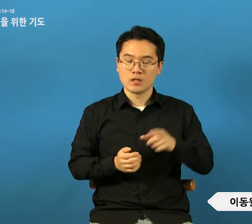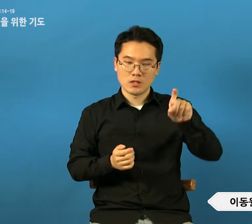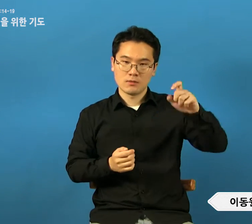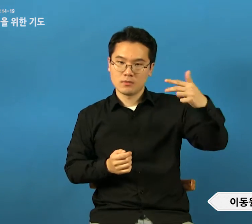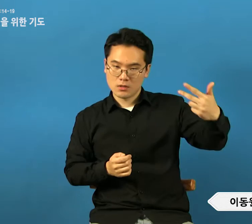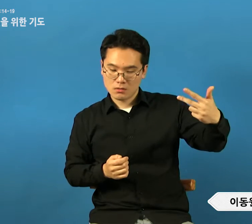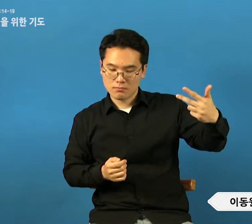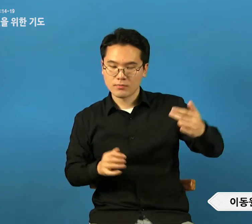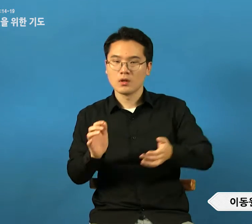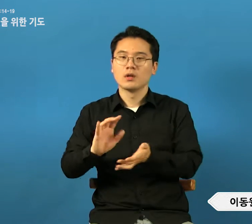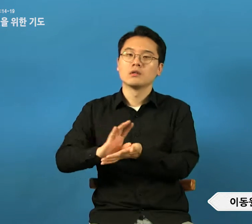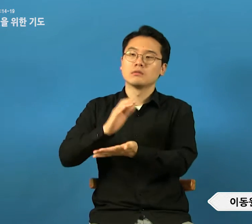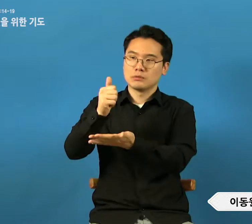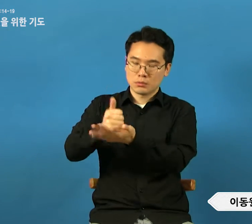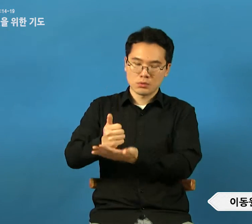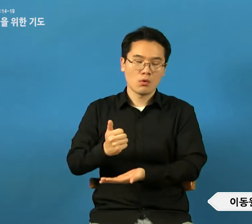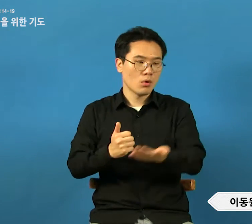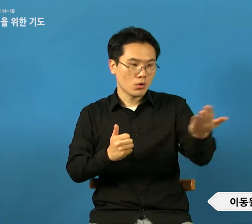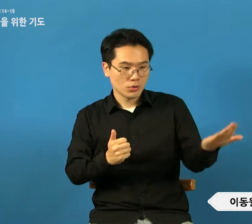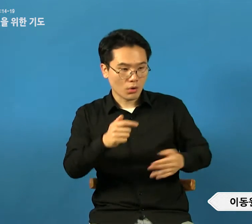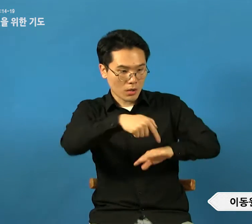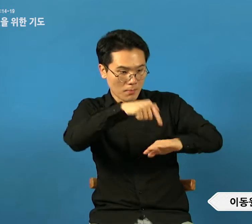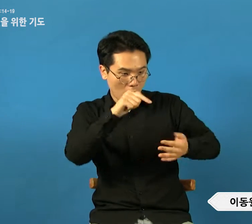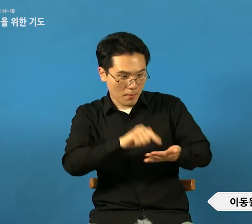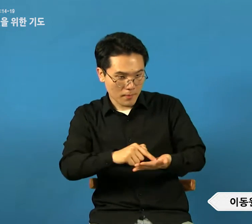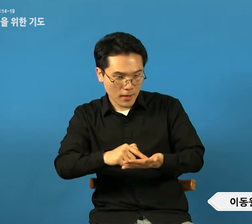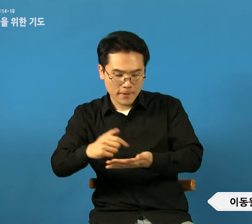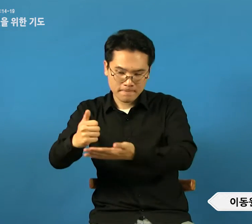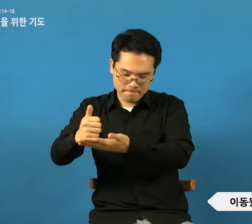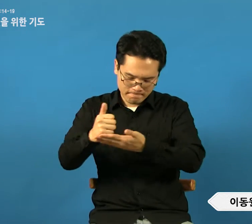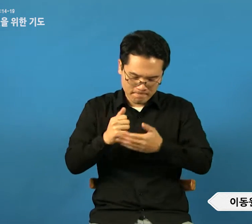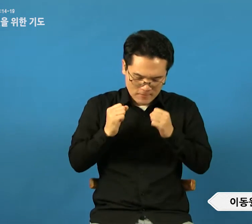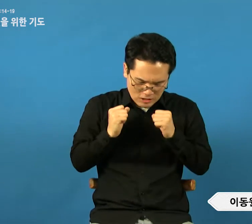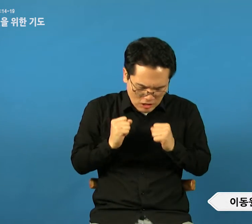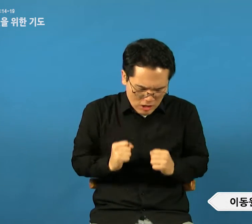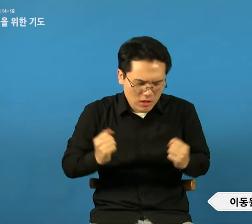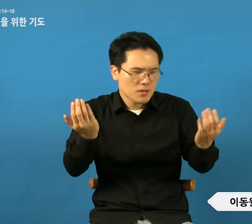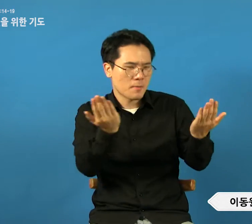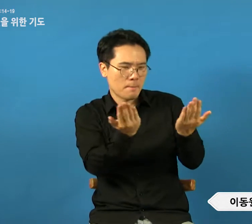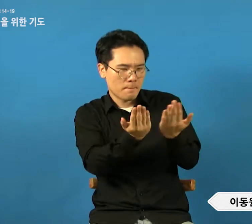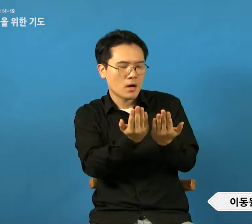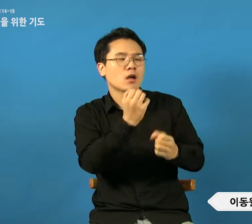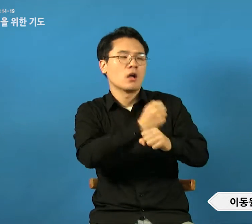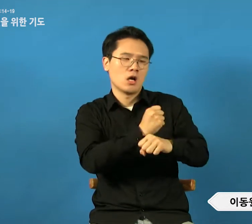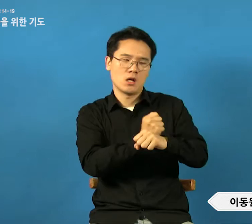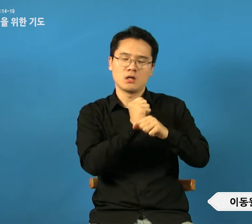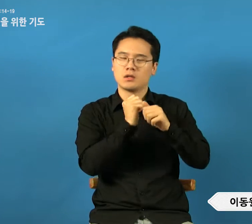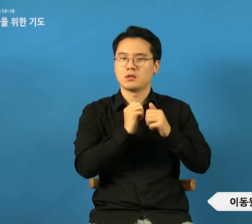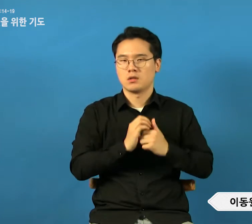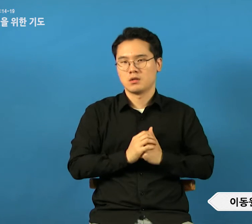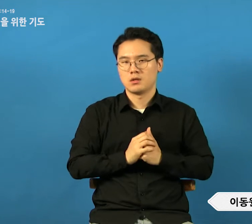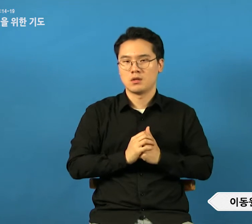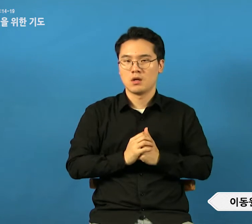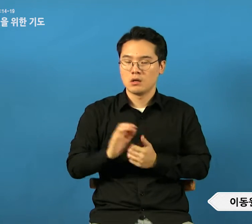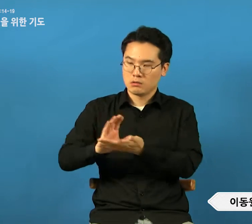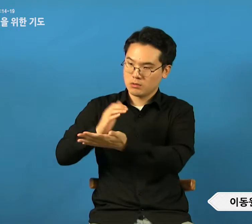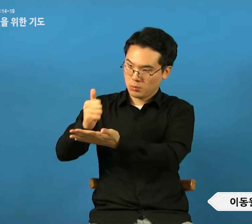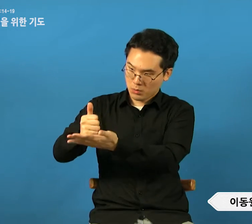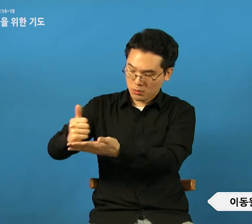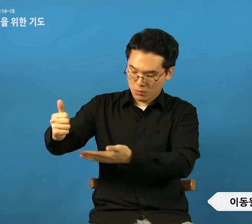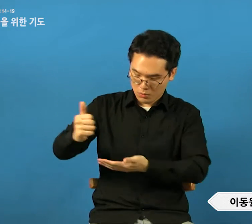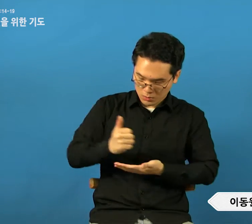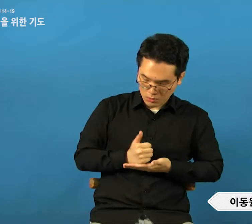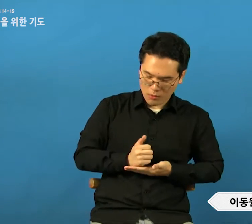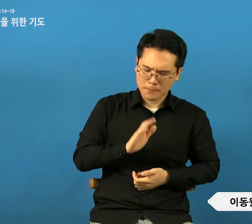마음에 계시게 하옵시고 이제 그리스도께서 주인 되셔서 실제로 다스릴 수 있는 마음,